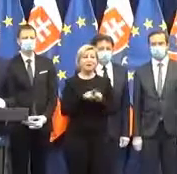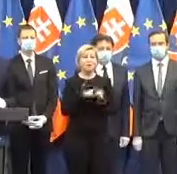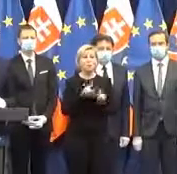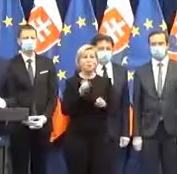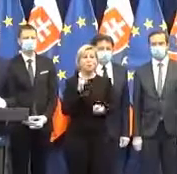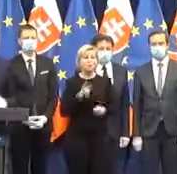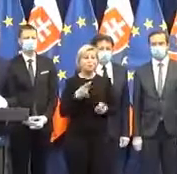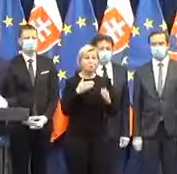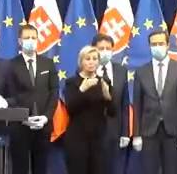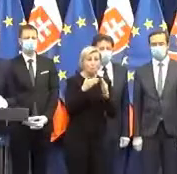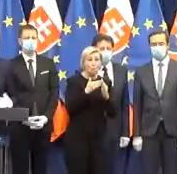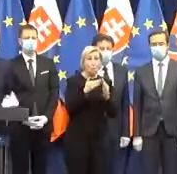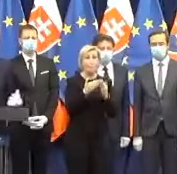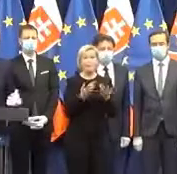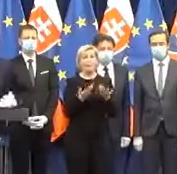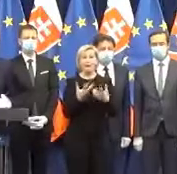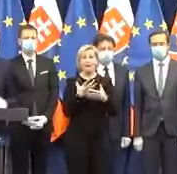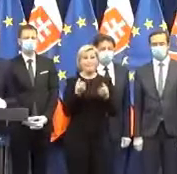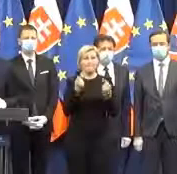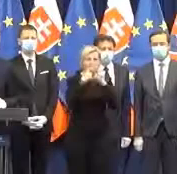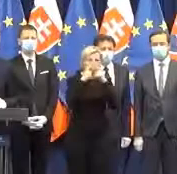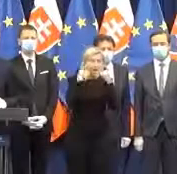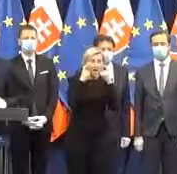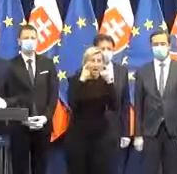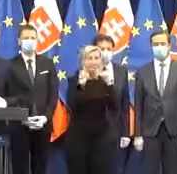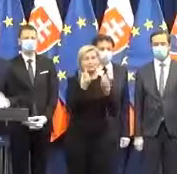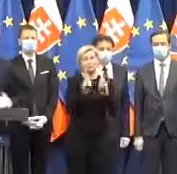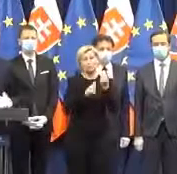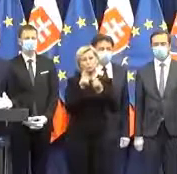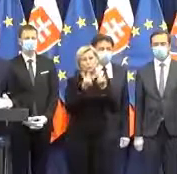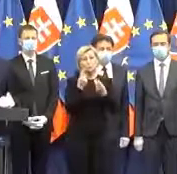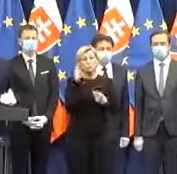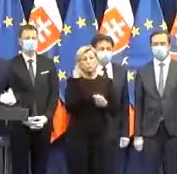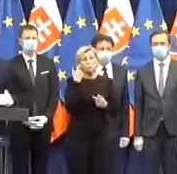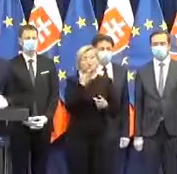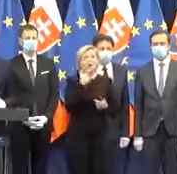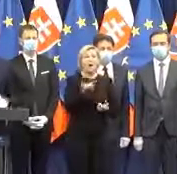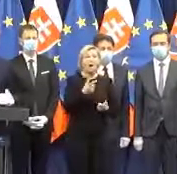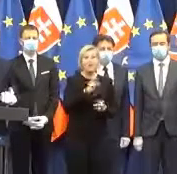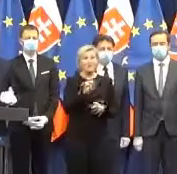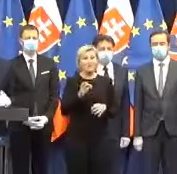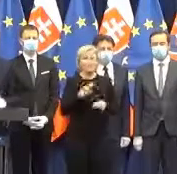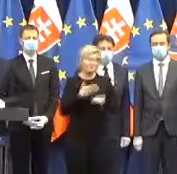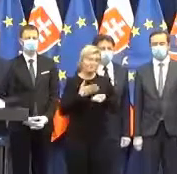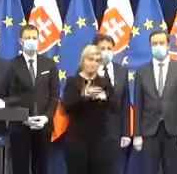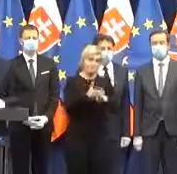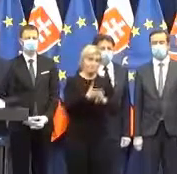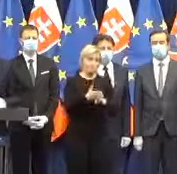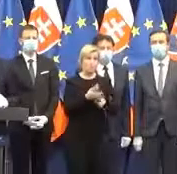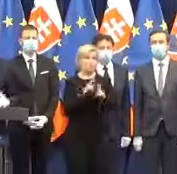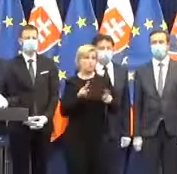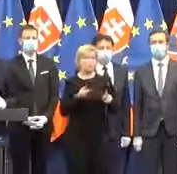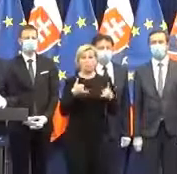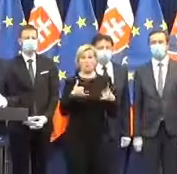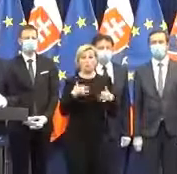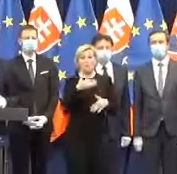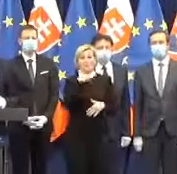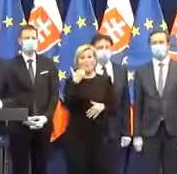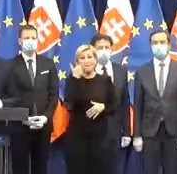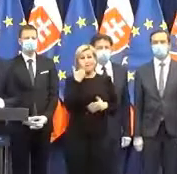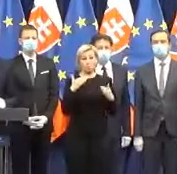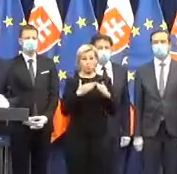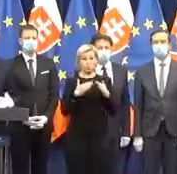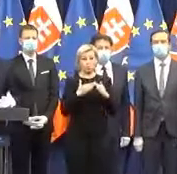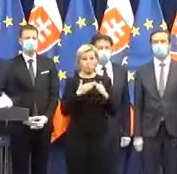ako týmto ľuďom pomôcť. Áno, mnoho ľudí je možno doma, nudí sa, môže pomáhať. Mnoho ľudí jednoducho